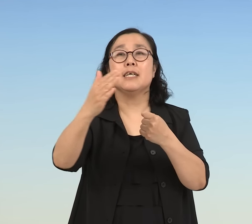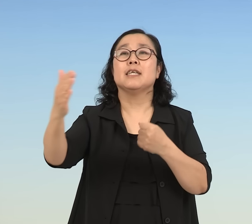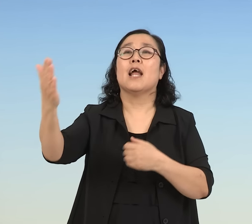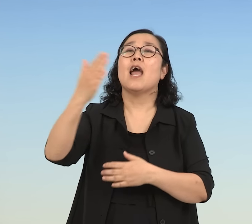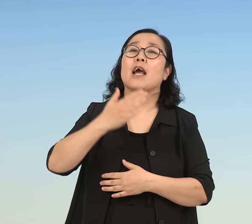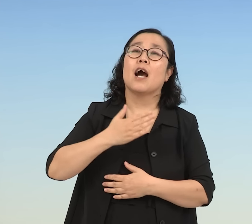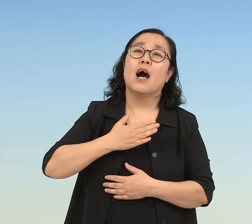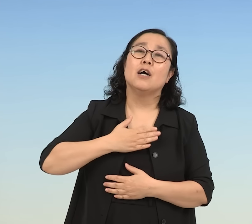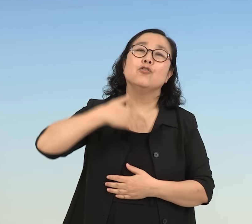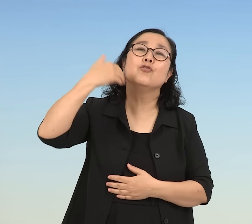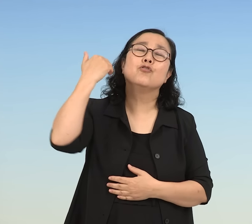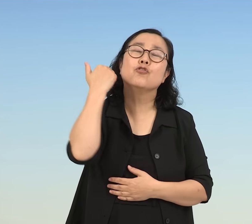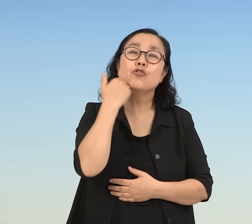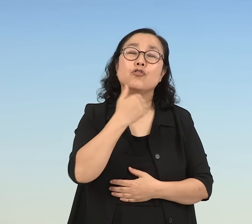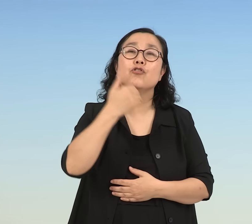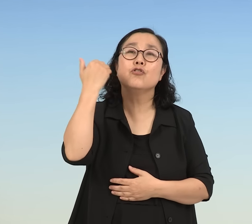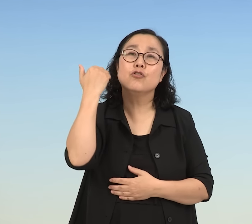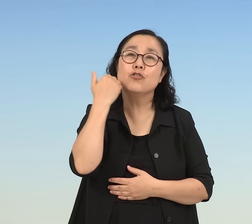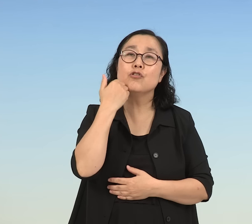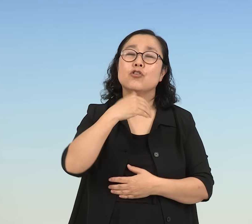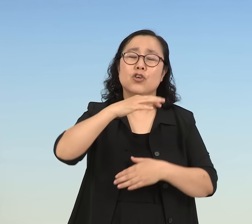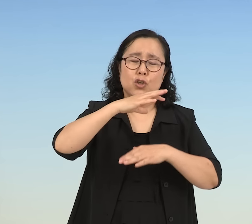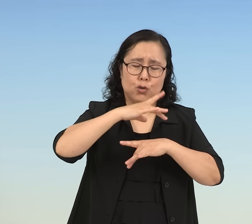내가 누구를 두려워하리요.